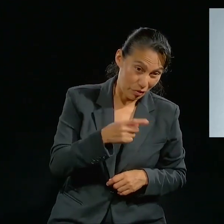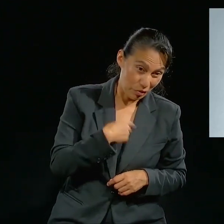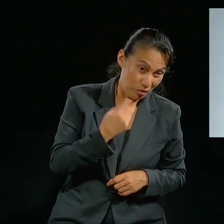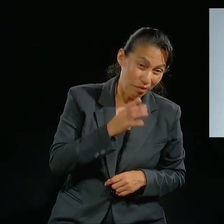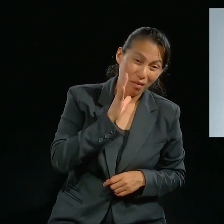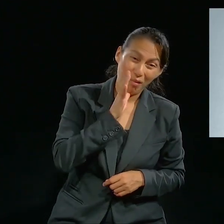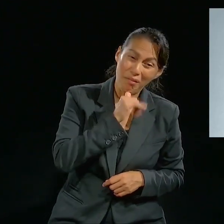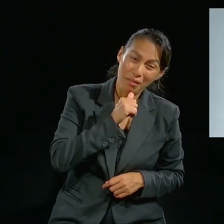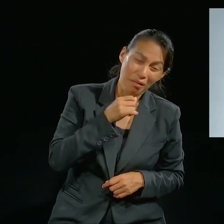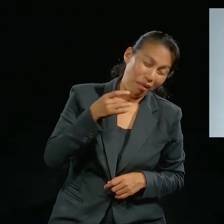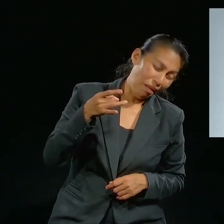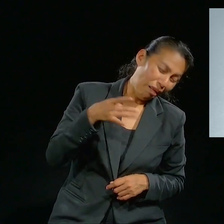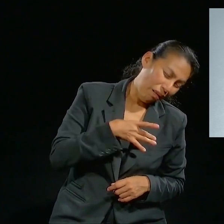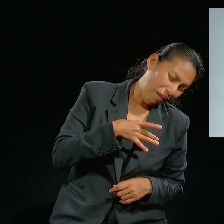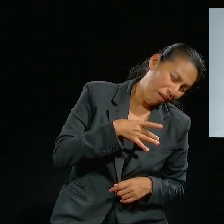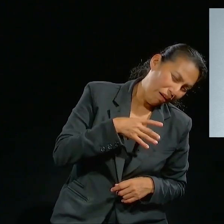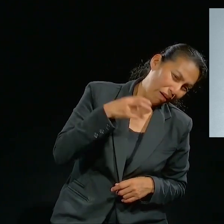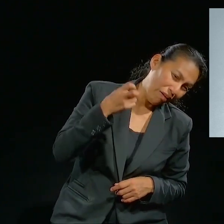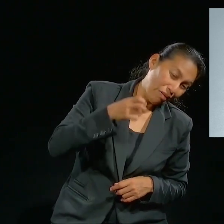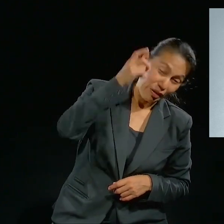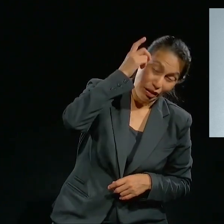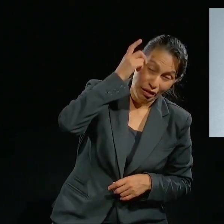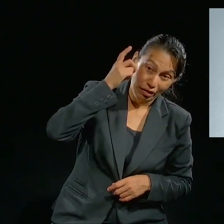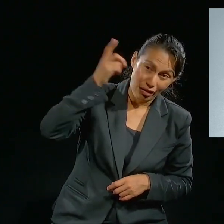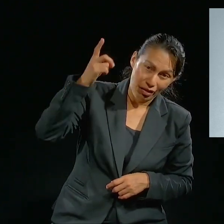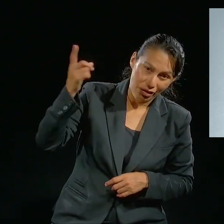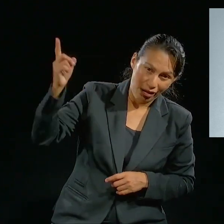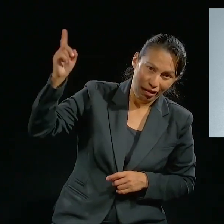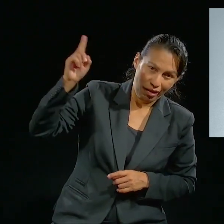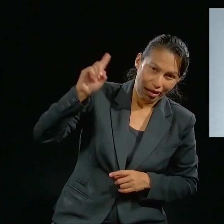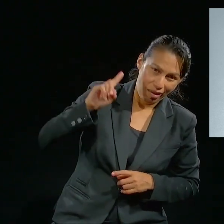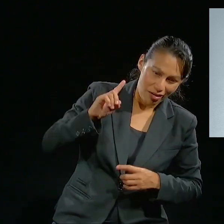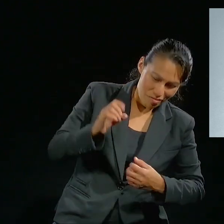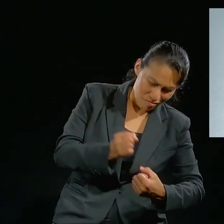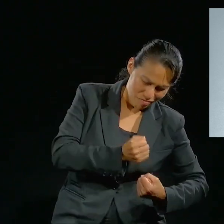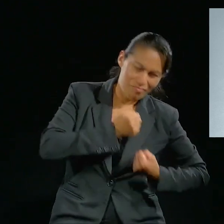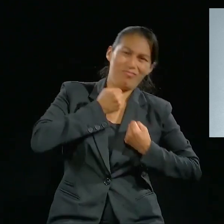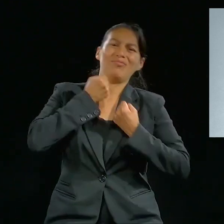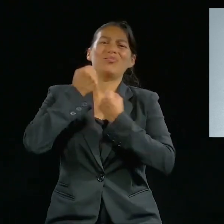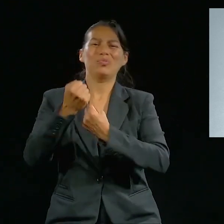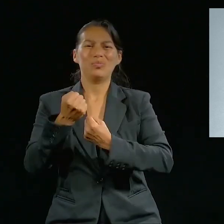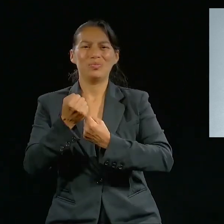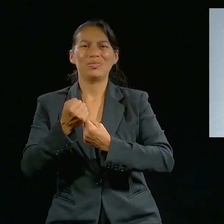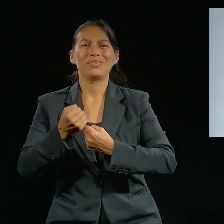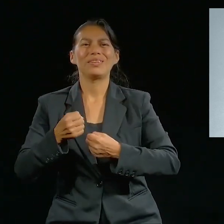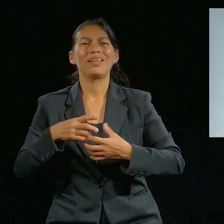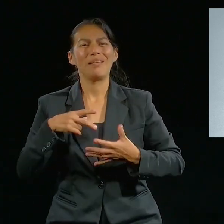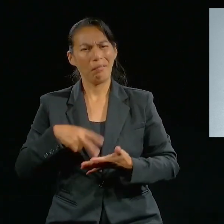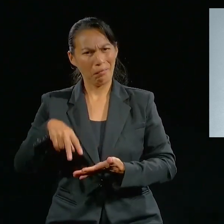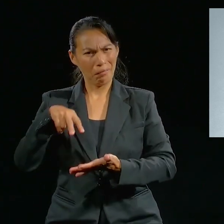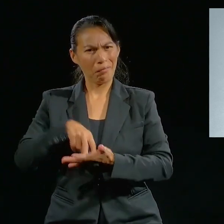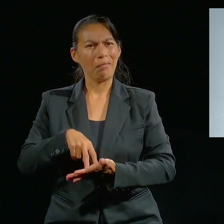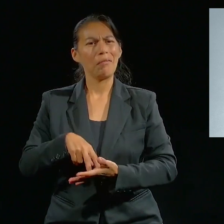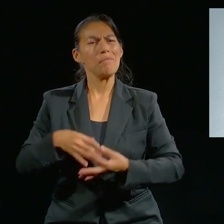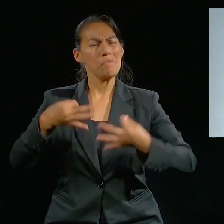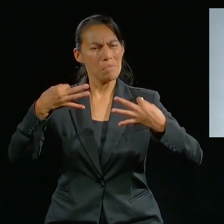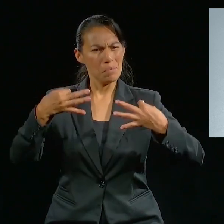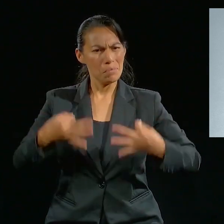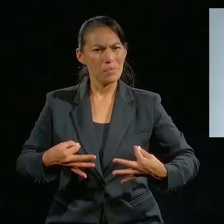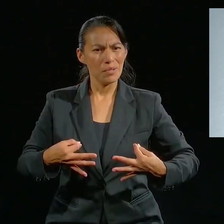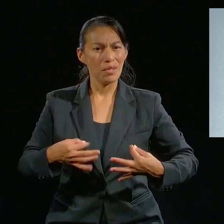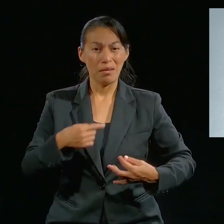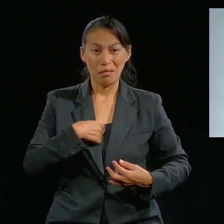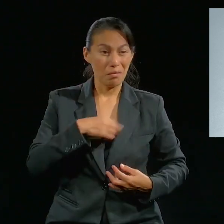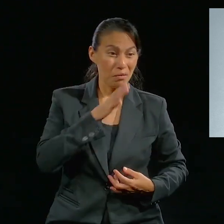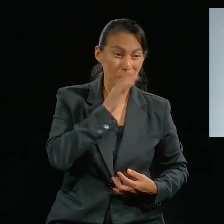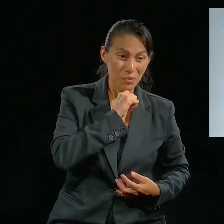ahí entrar Dios en la otra parte verdad en lo que nosotros no podemos hacer porque tenemos un hijo lo que no podemos hacer de bien Dios